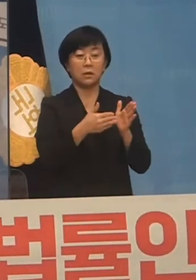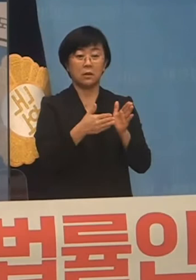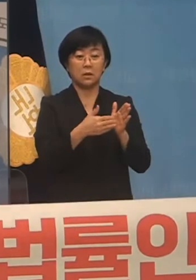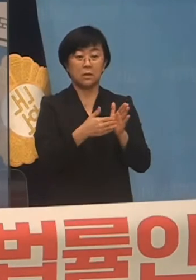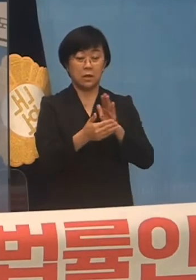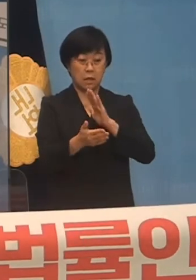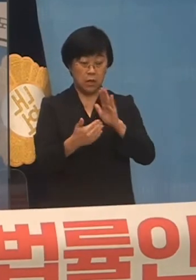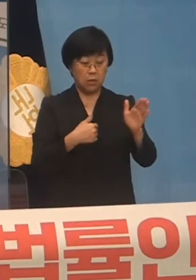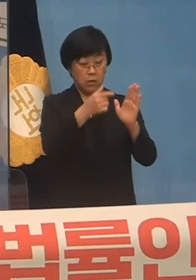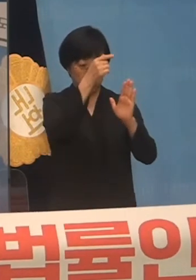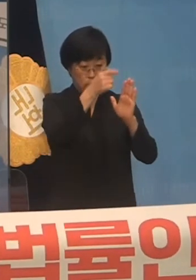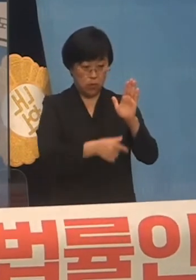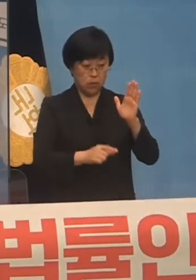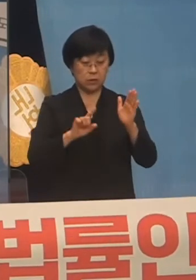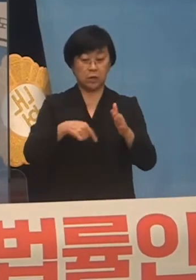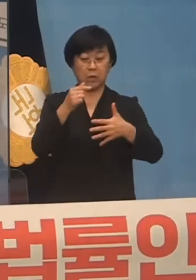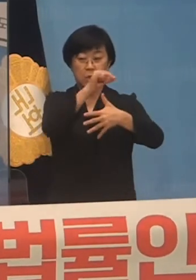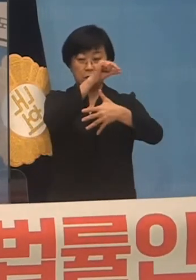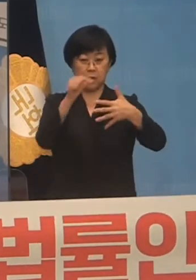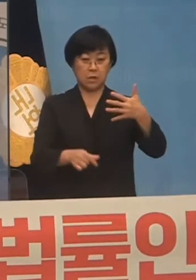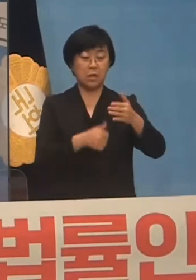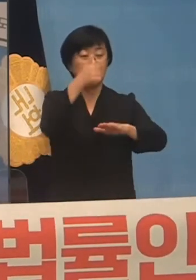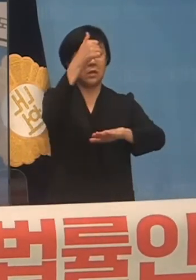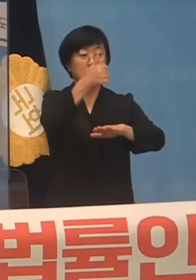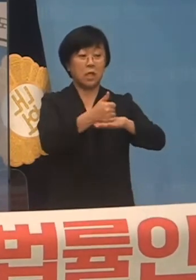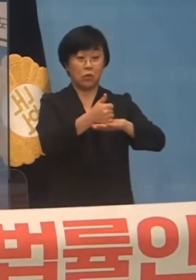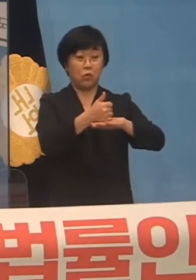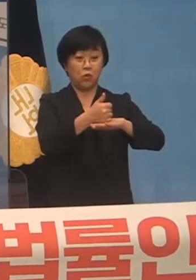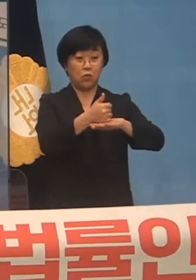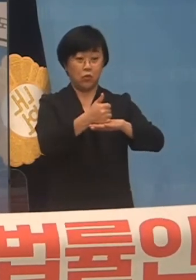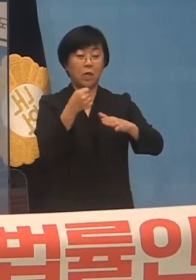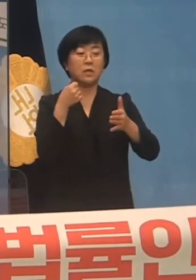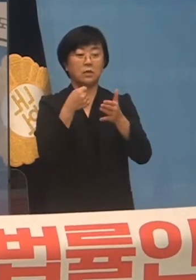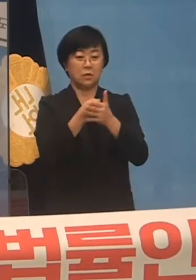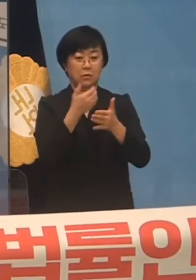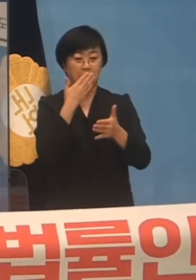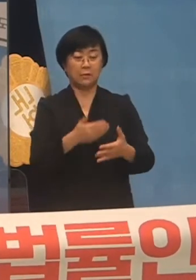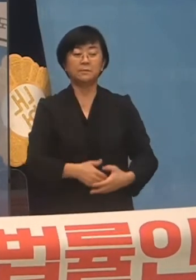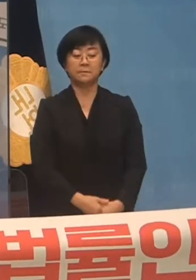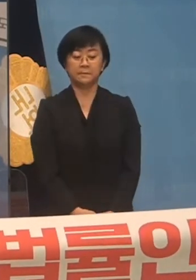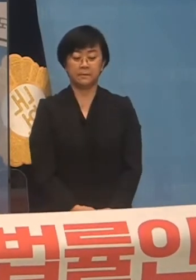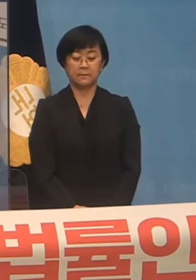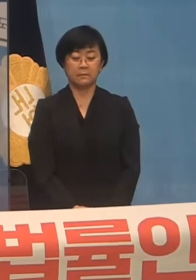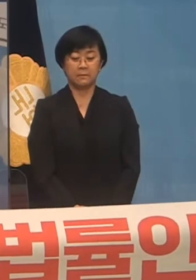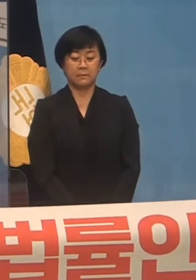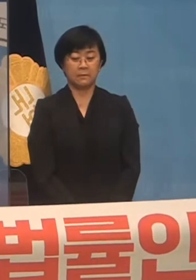AB 품목은 다음의 절차를 거쳐 최종 품목으로 확정하도록 했습니다.